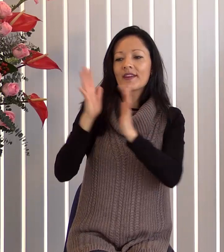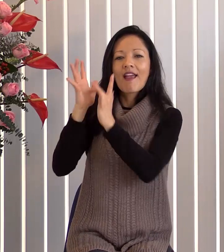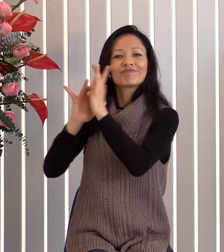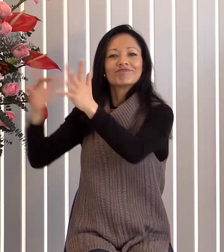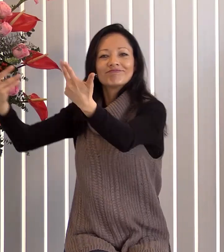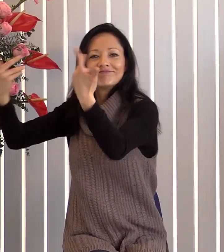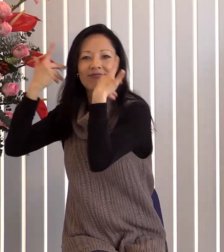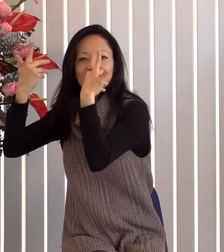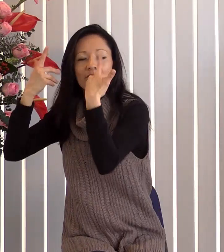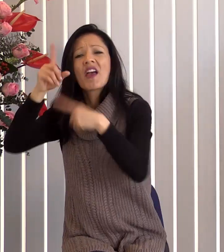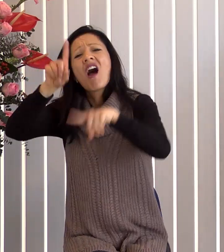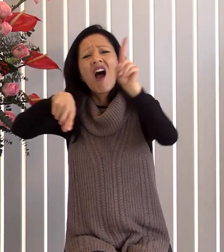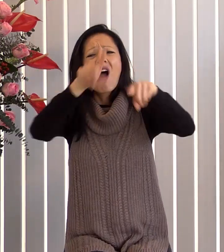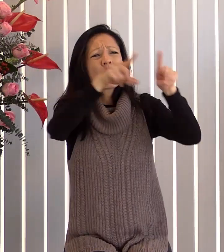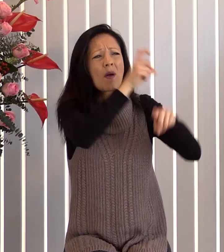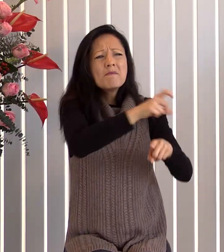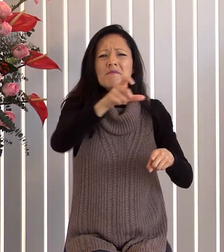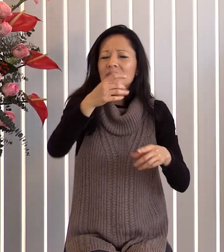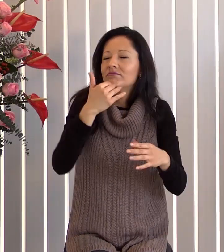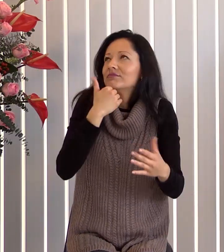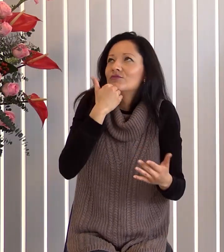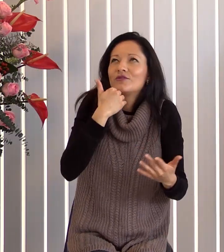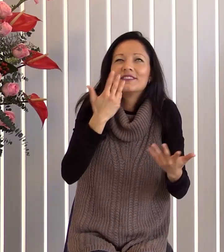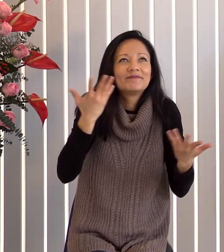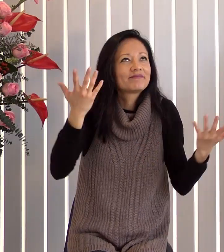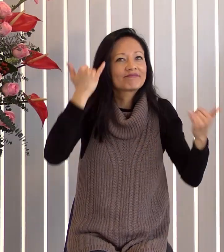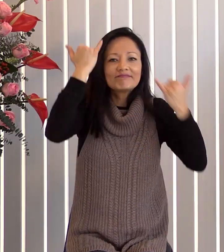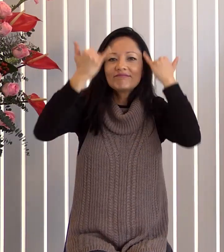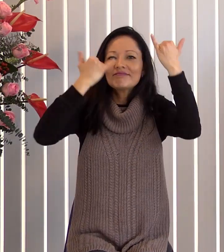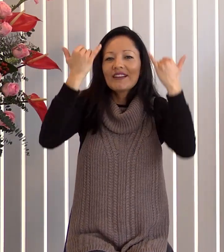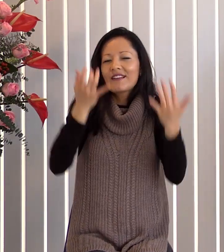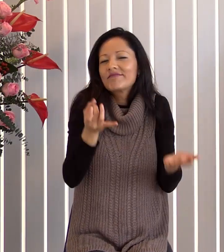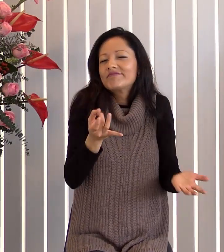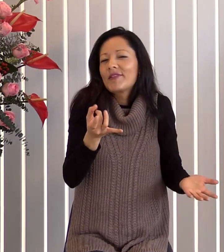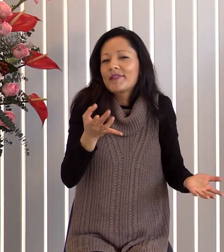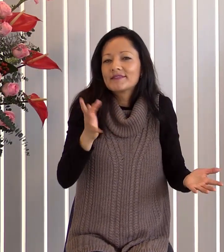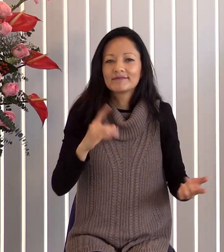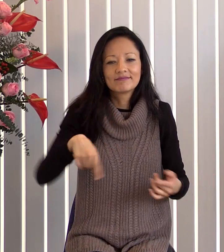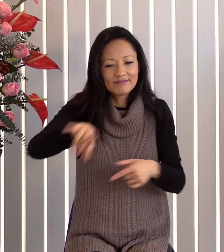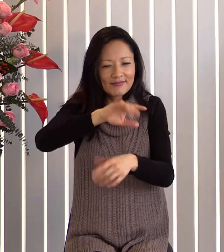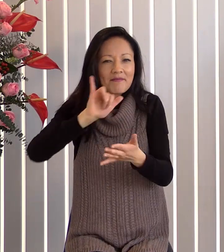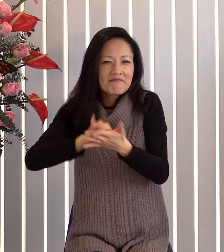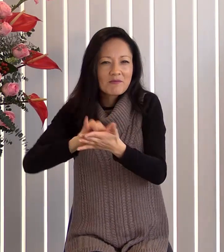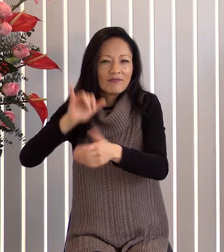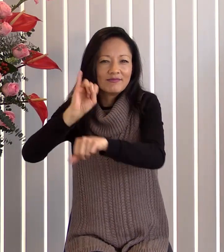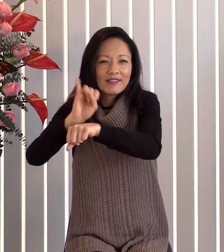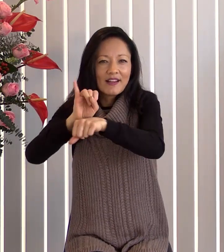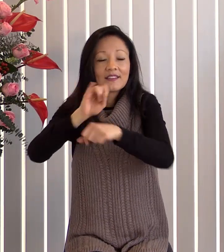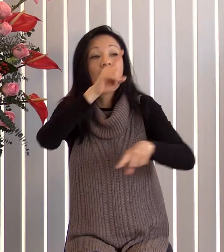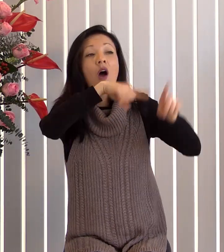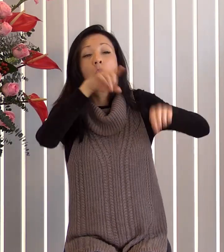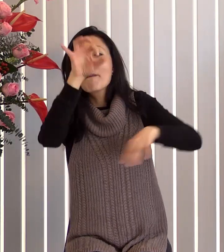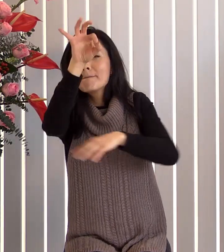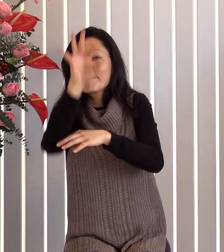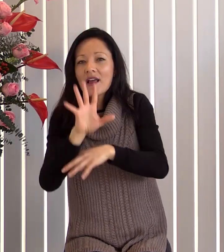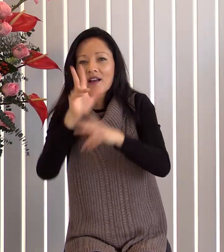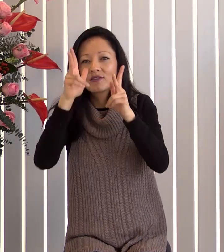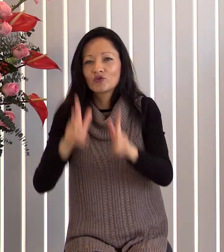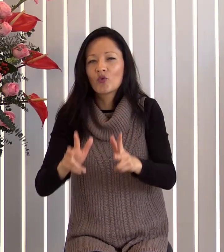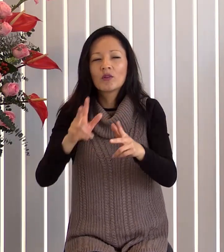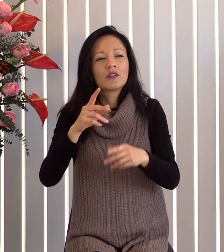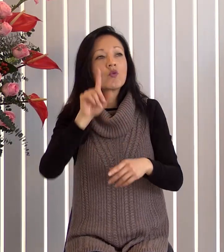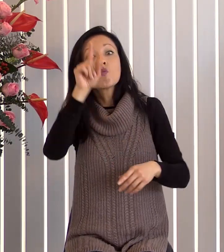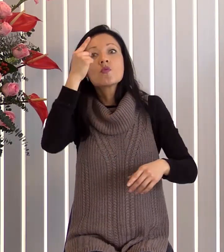enseñó. Alguna gente, no sé de dónde salen tantas tonterías a veces en la iglesia, ¿no? Pero algún predicador